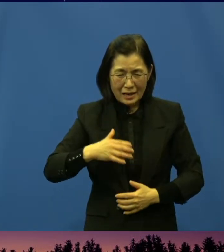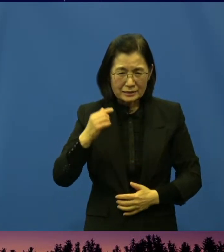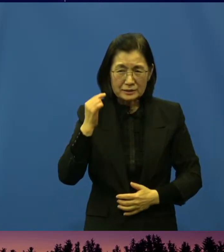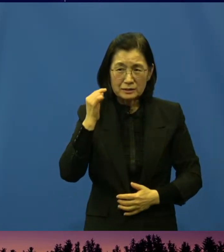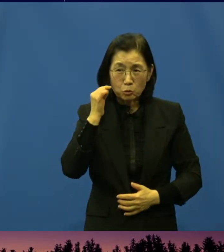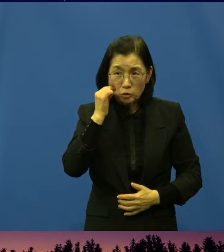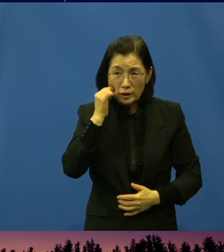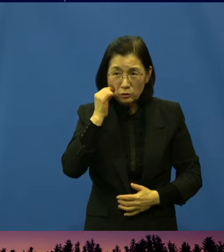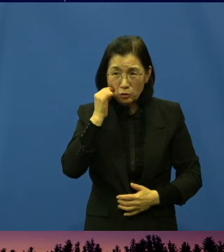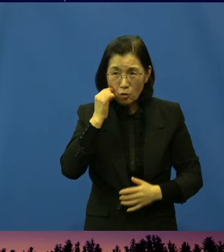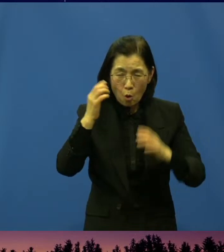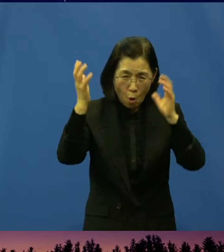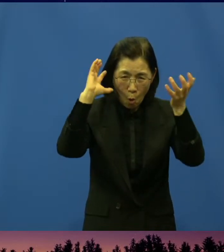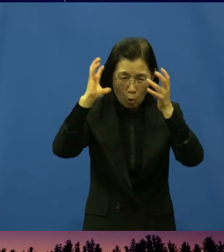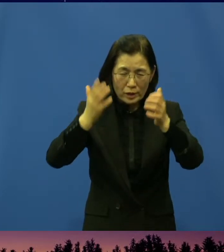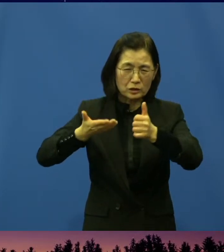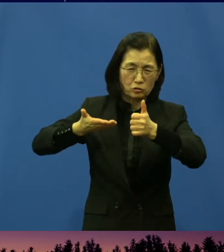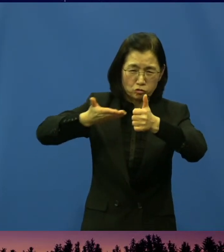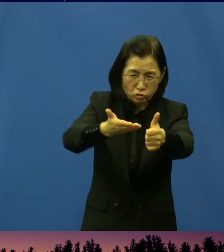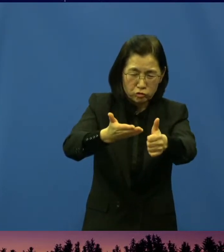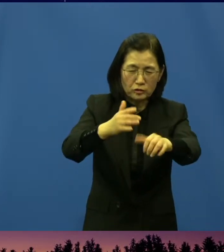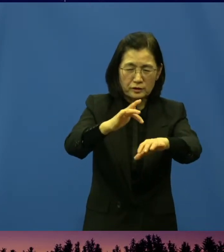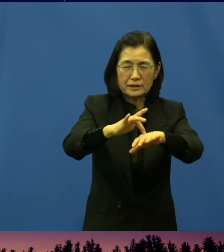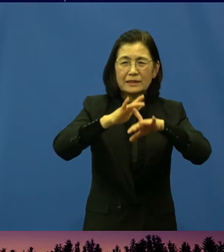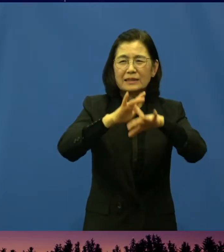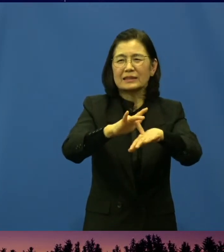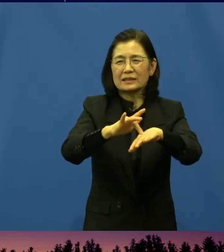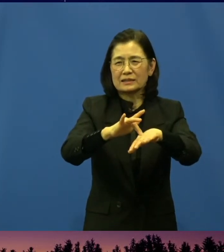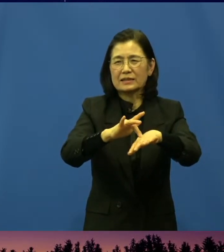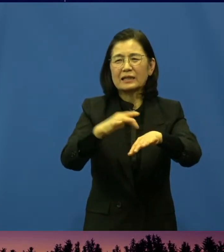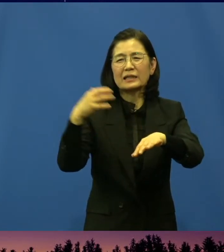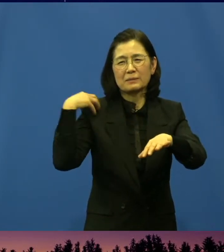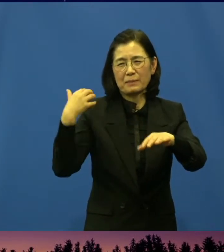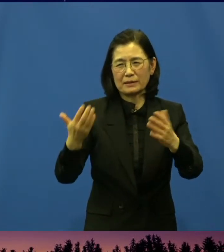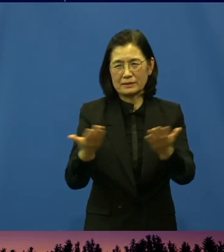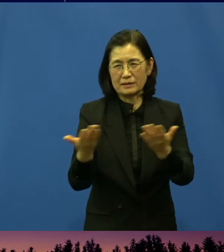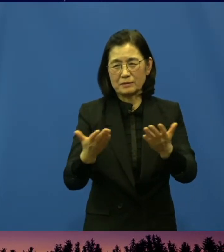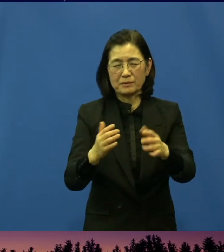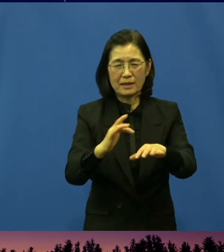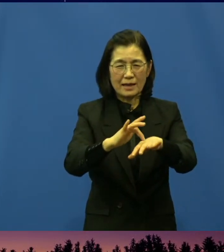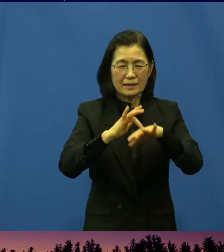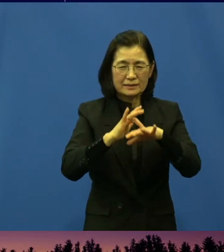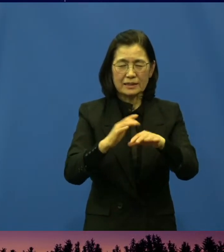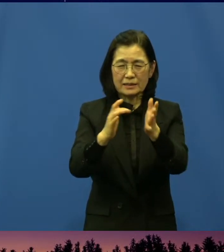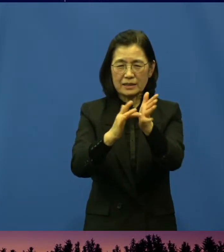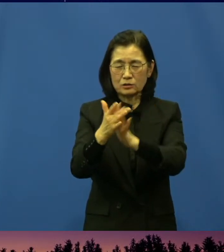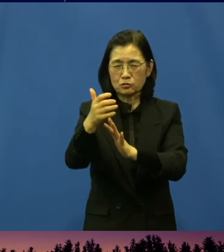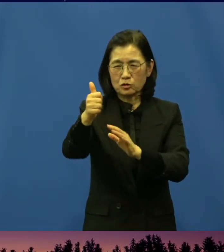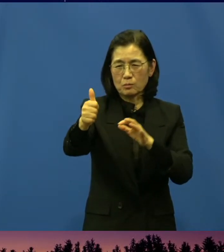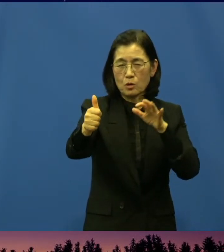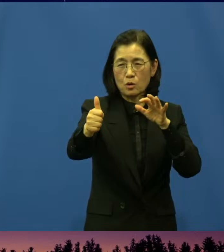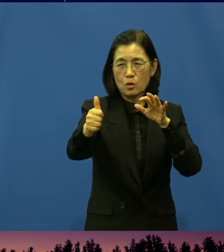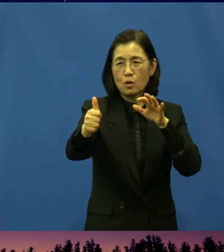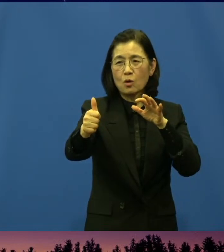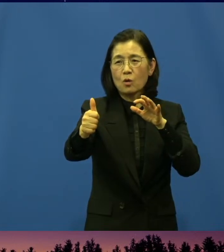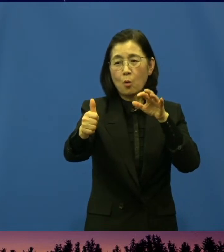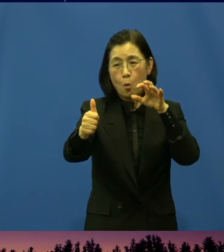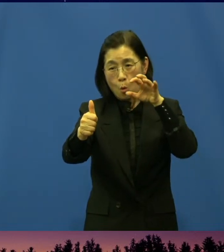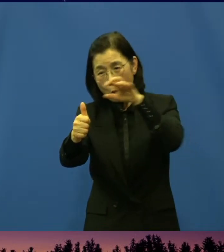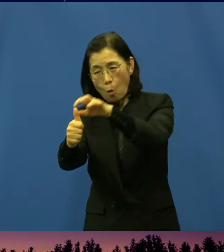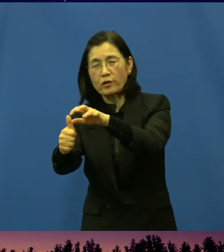거죠. 그래서 사단이 계속 예수님에게도 공격해요. 또 이 제자들을 통해서도